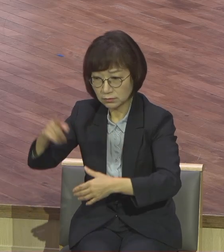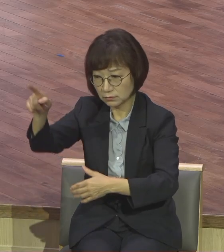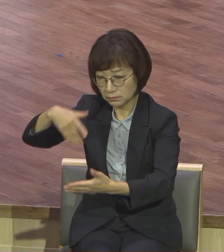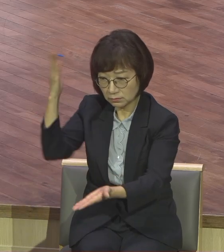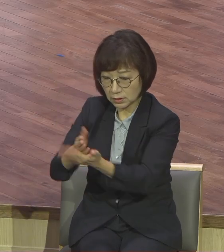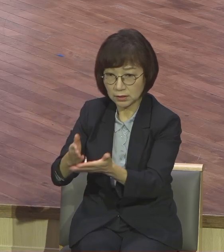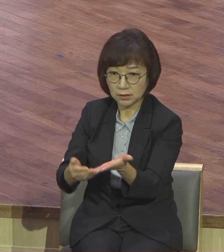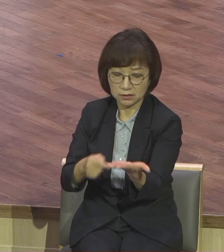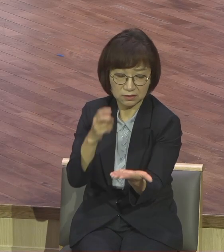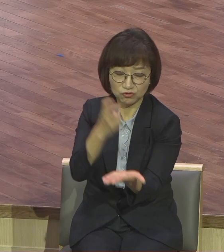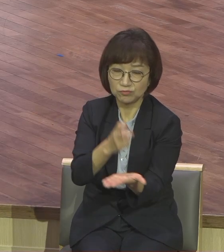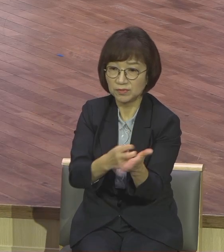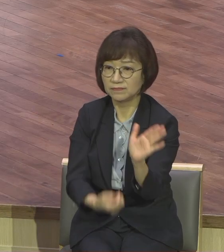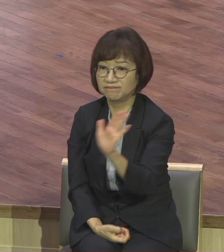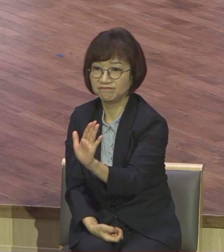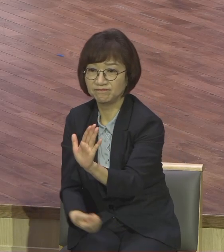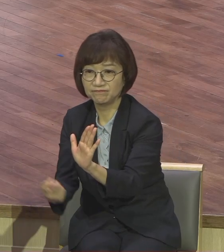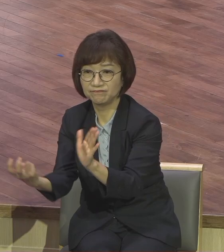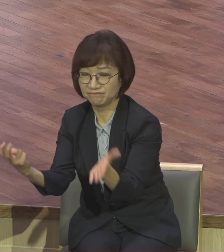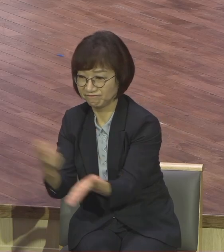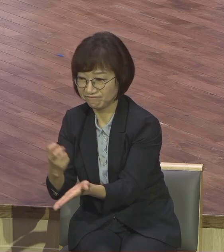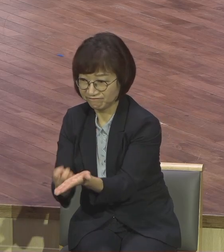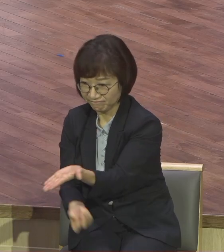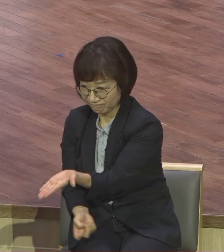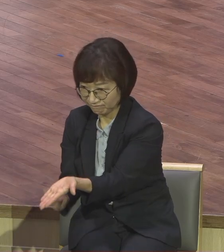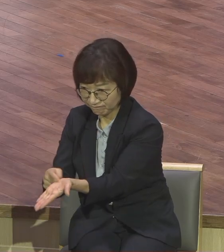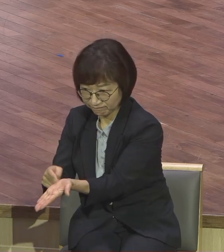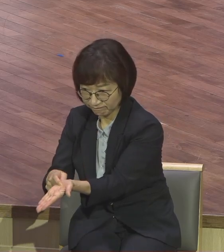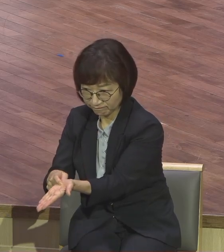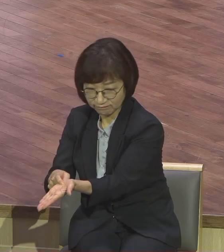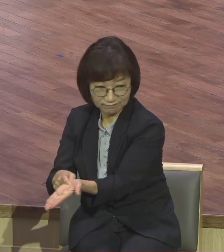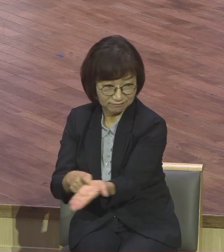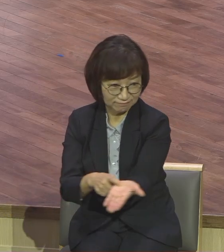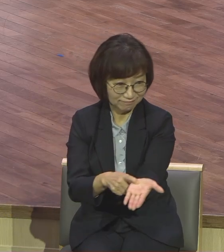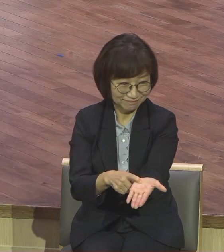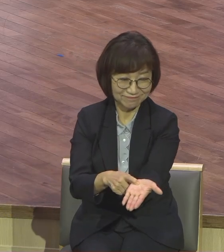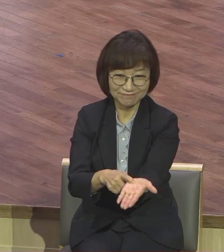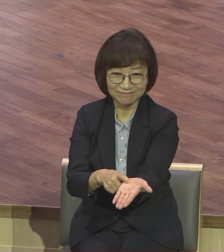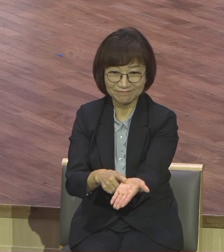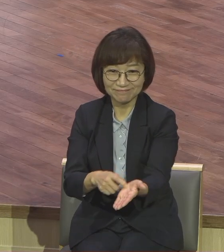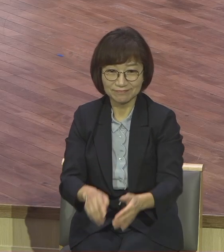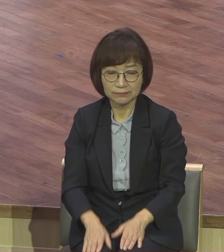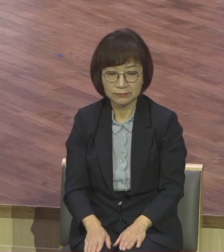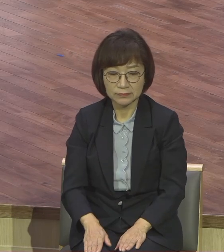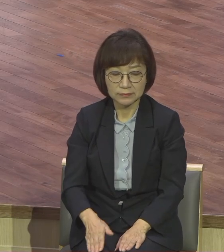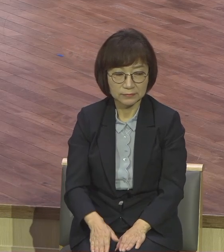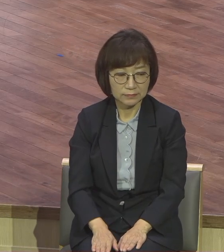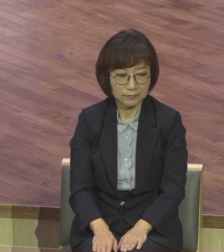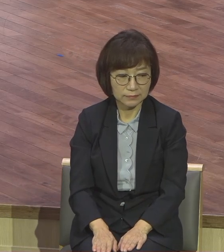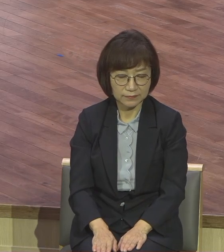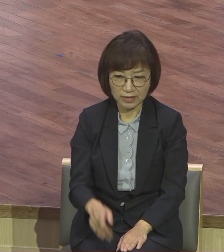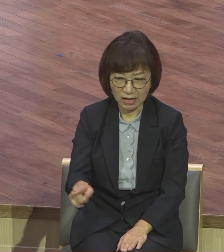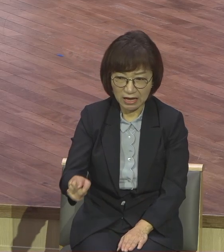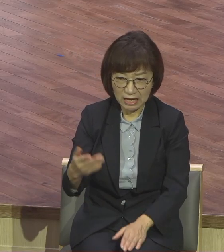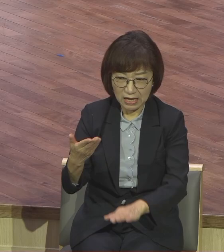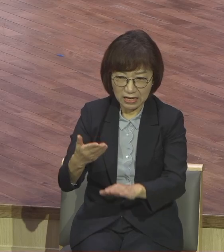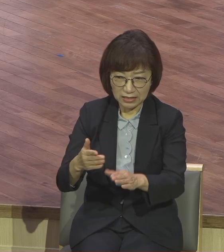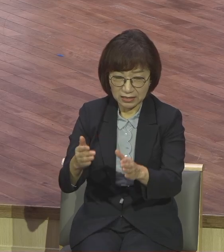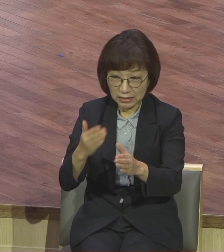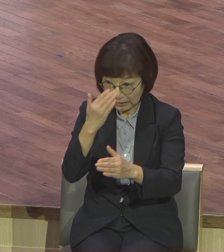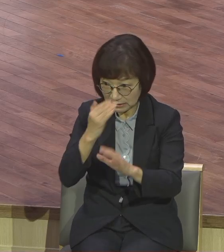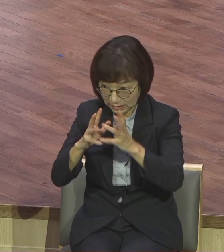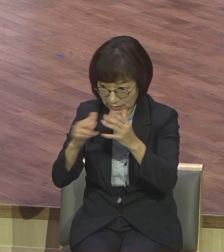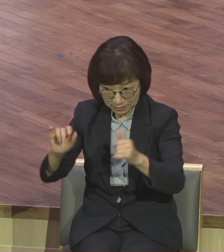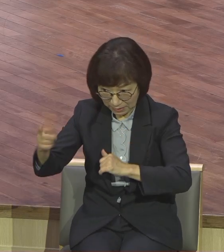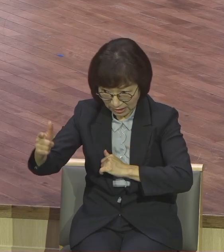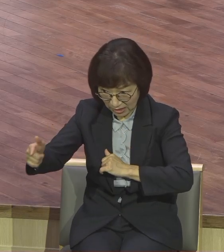유대인들은 이 이방인들을 아주 자신들의 율법에 의하면 불결하고 더러운